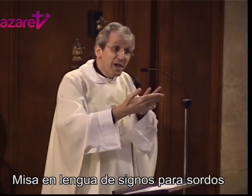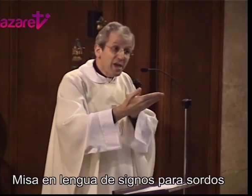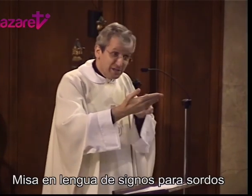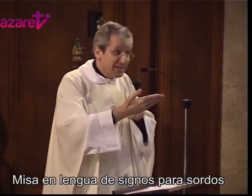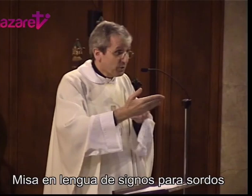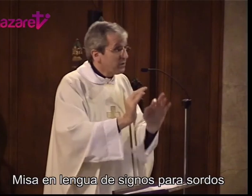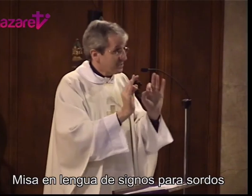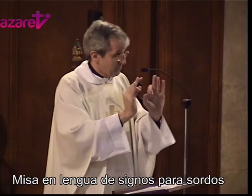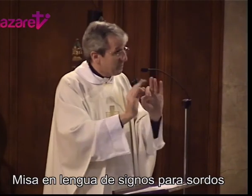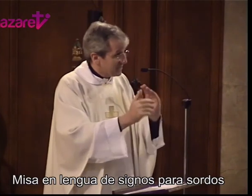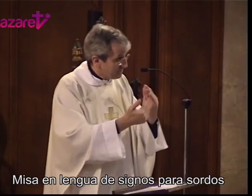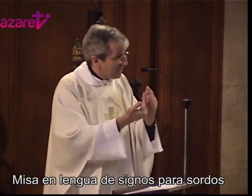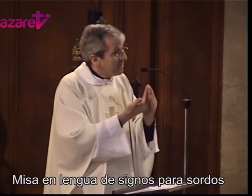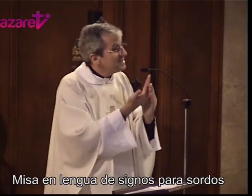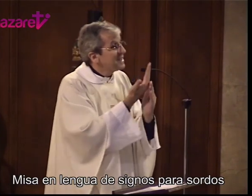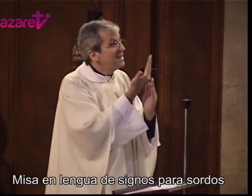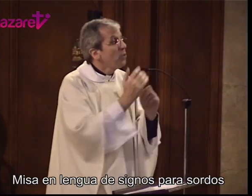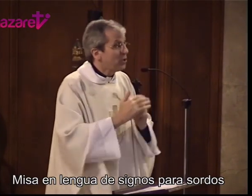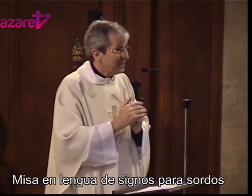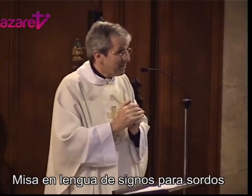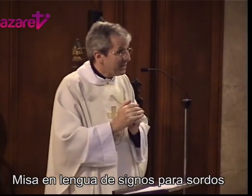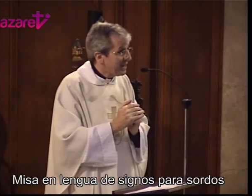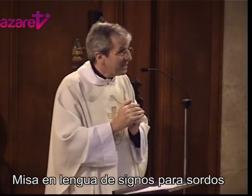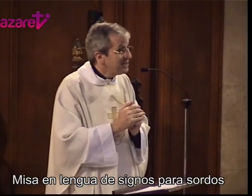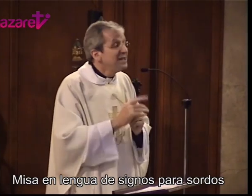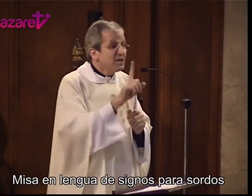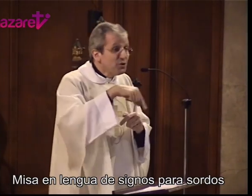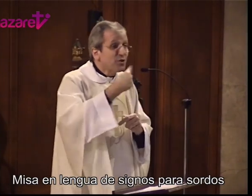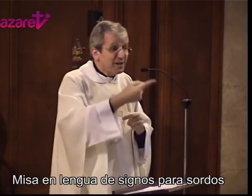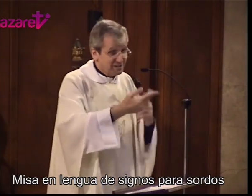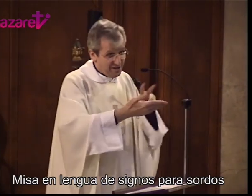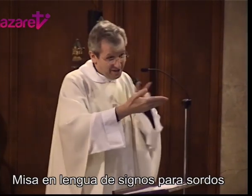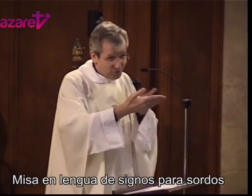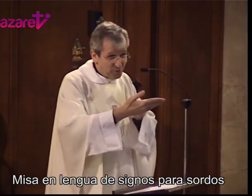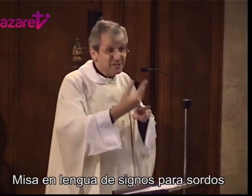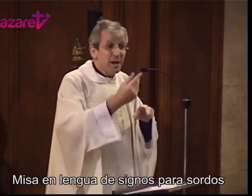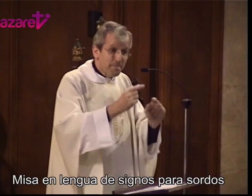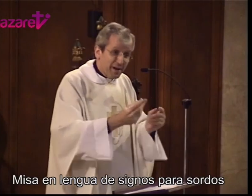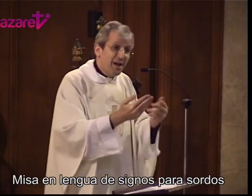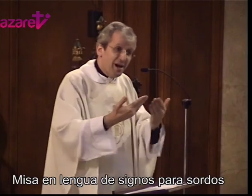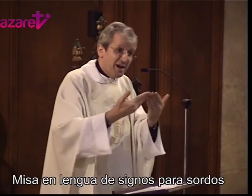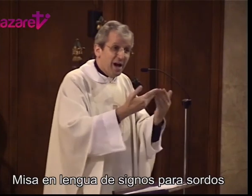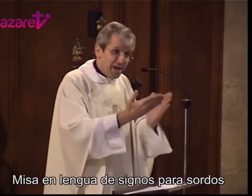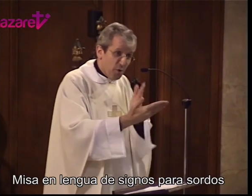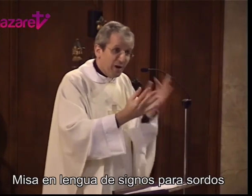unas lecturas propias para la Misa de la Aurora de la Mañana y otras lecturas para la